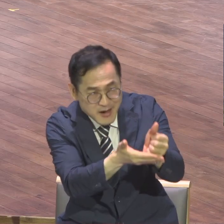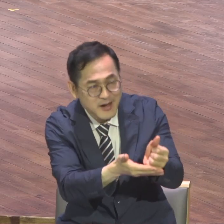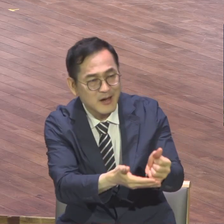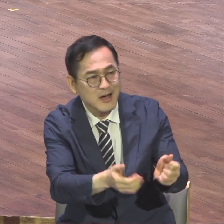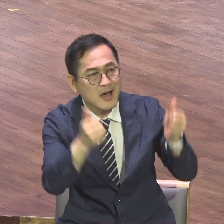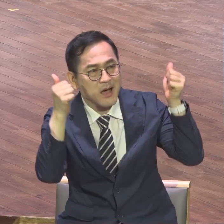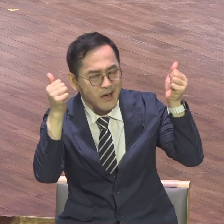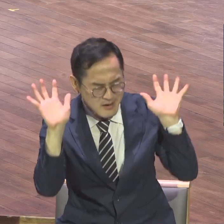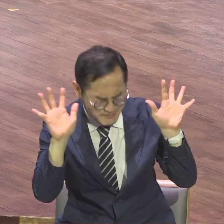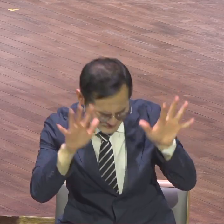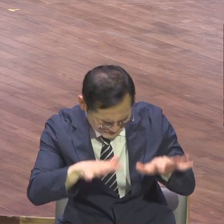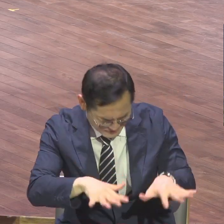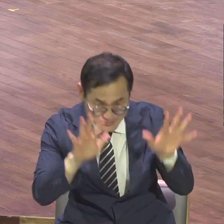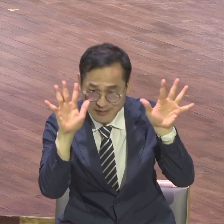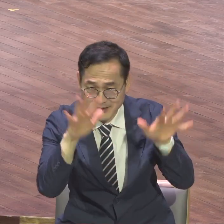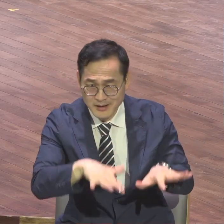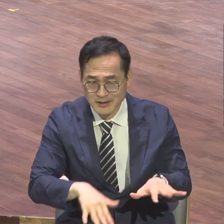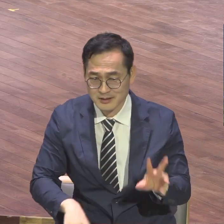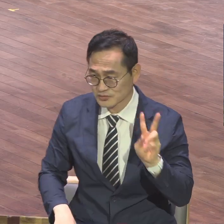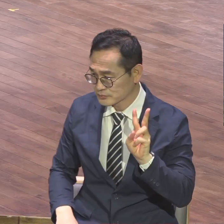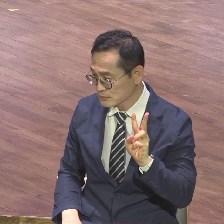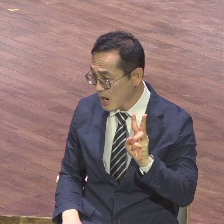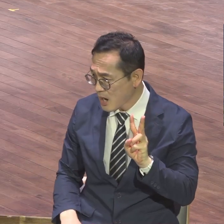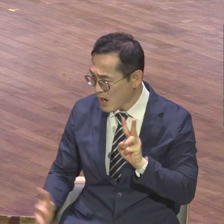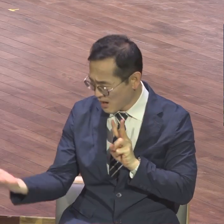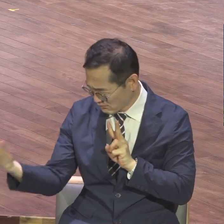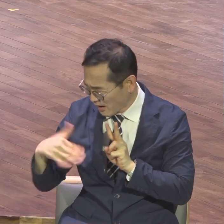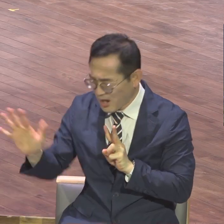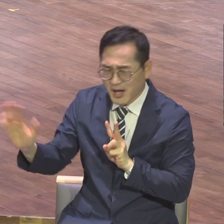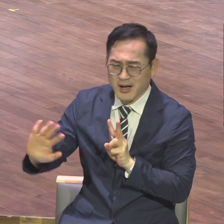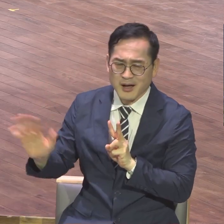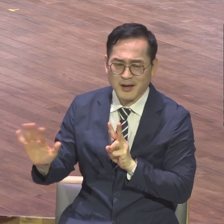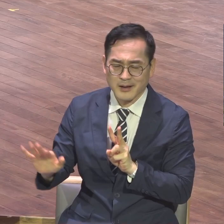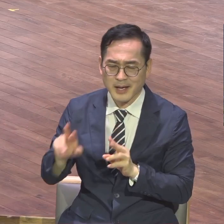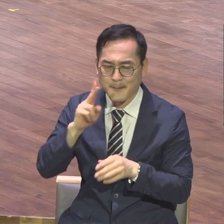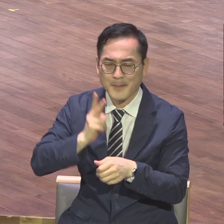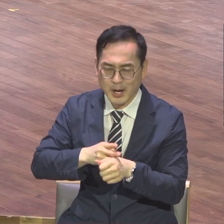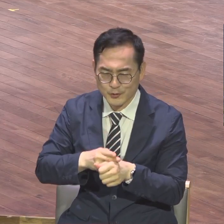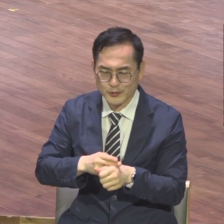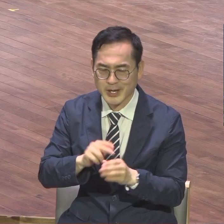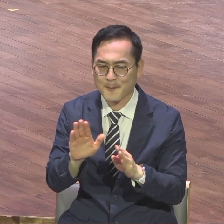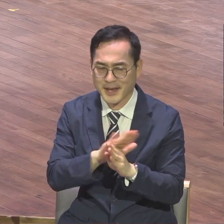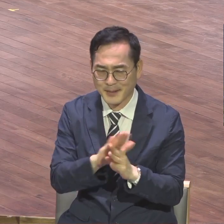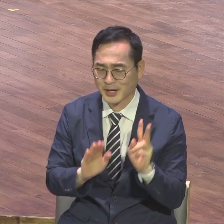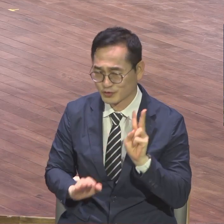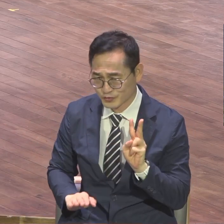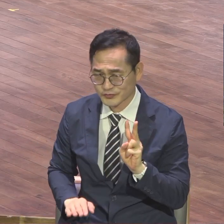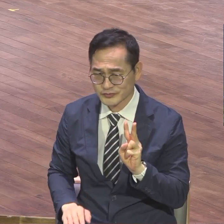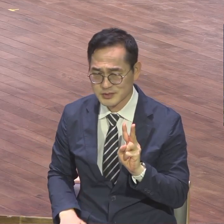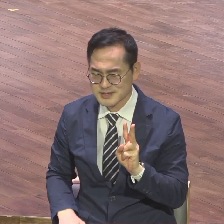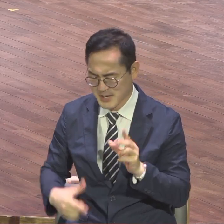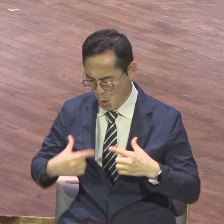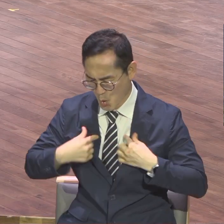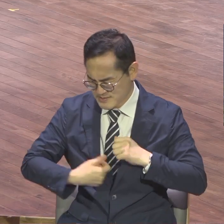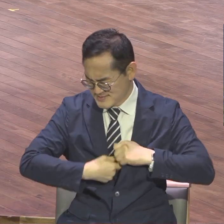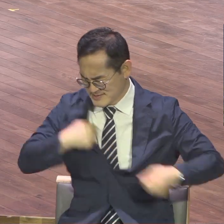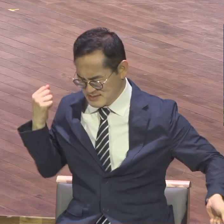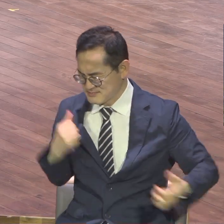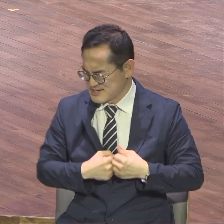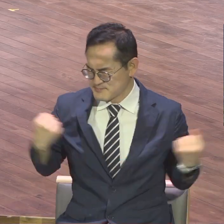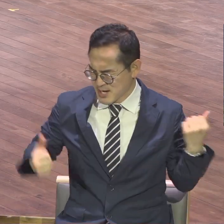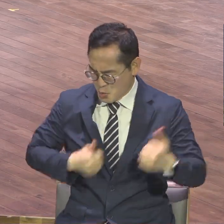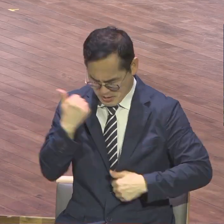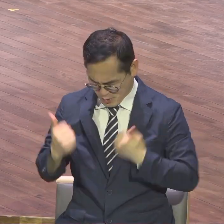했다니까. 기가 막히죠. 그러니까 이 바울과 이 바나바가 옷을